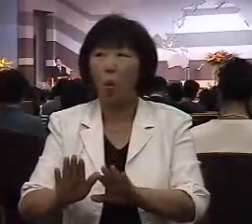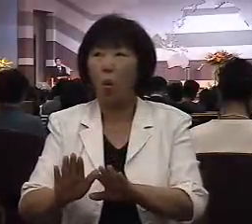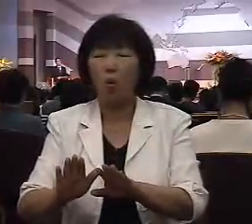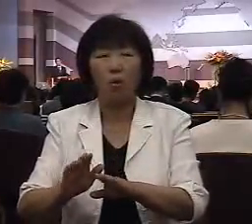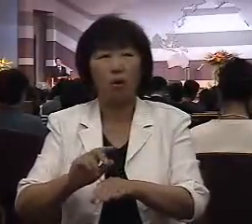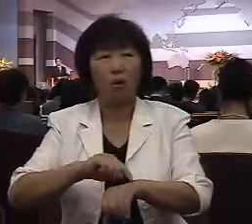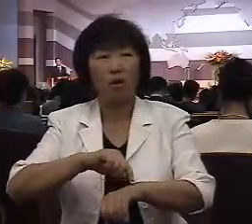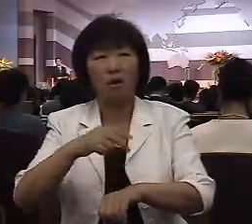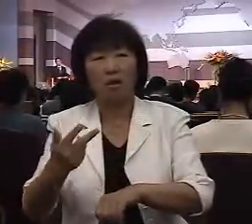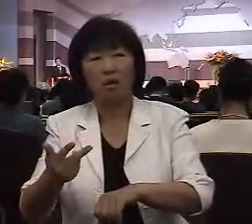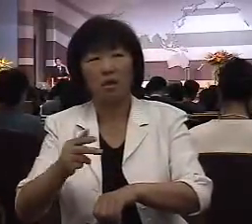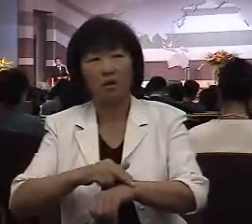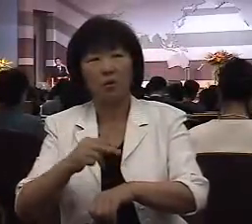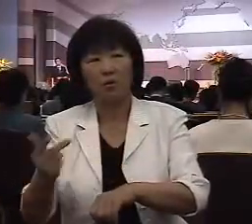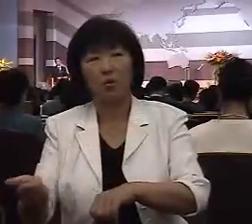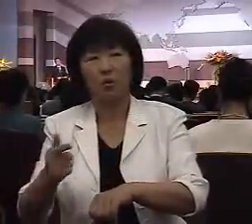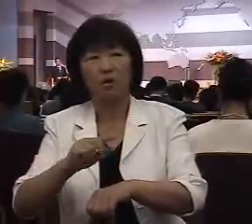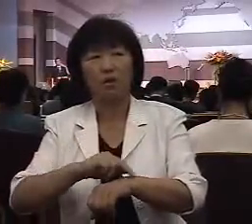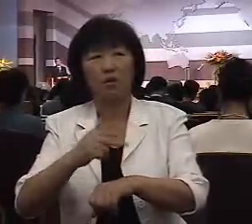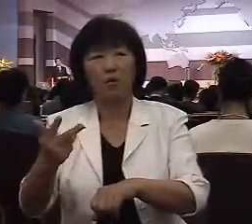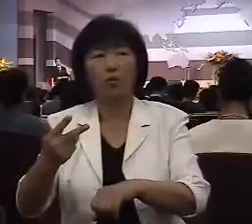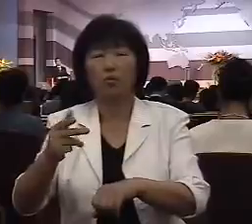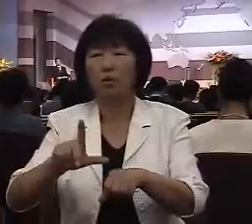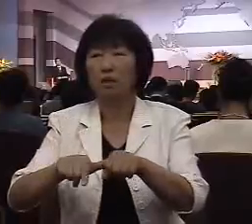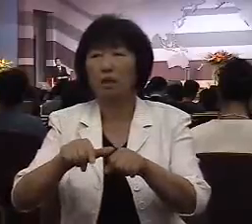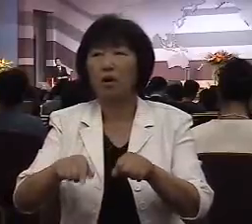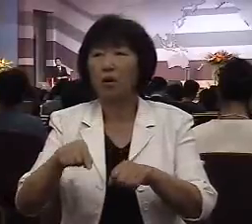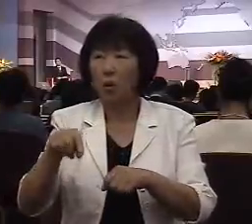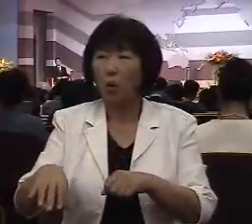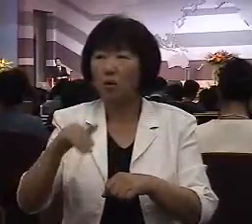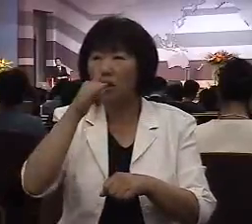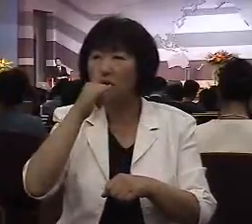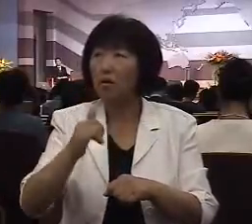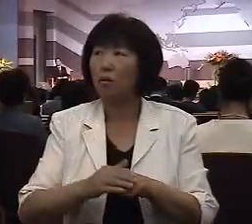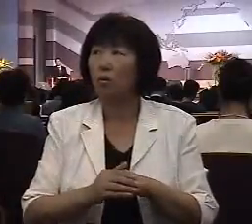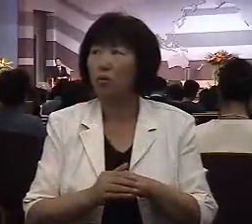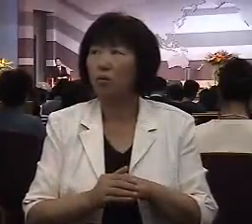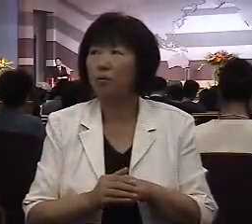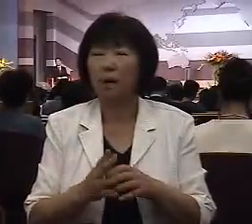있습니다. 많이들 참여해 주시기를 바랍니다.